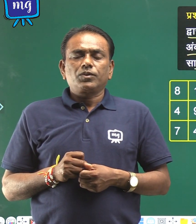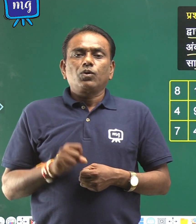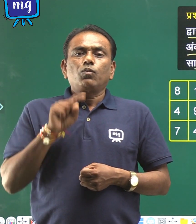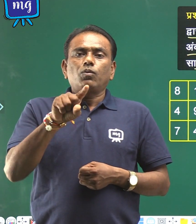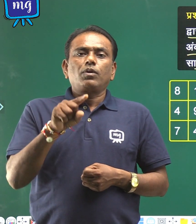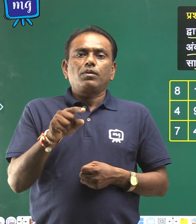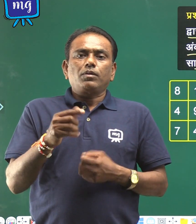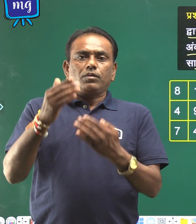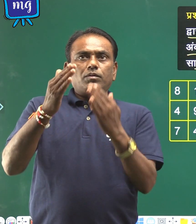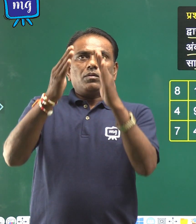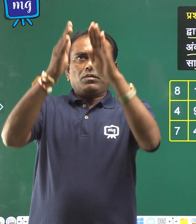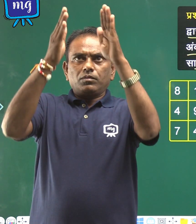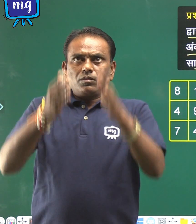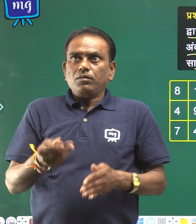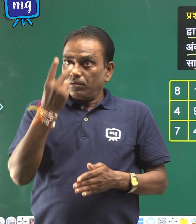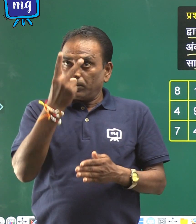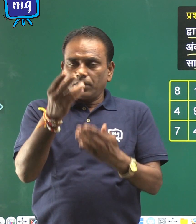वो इस सारणी में देखकर हम